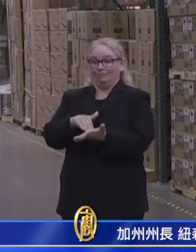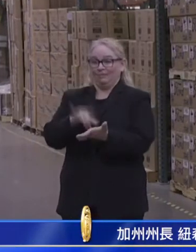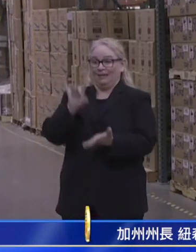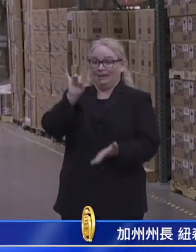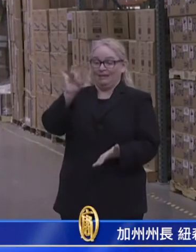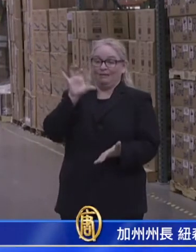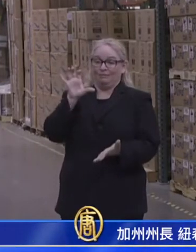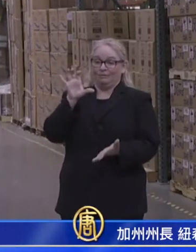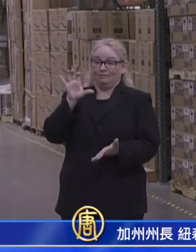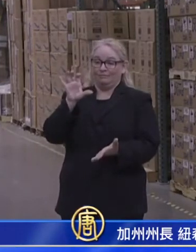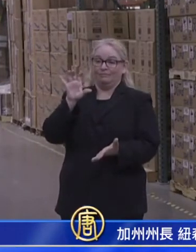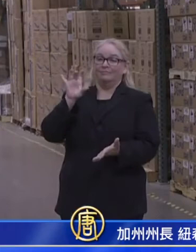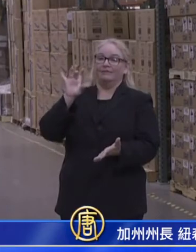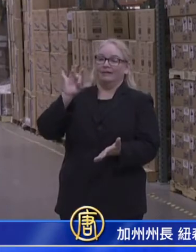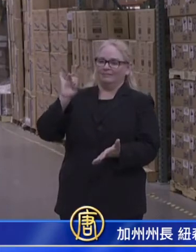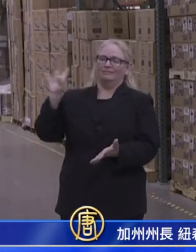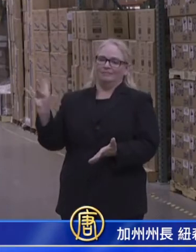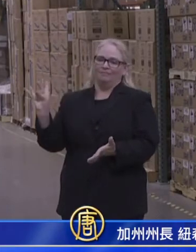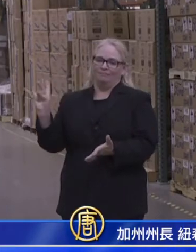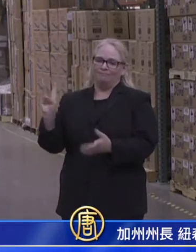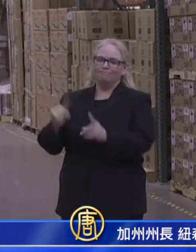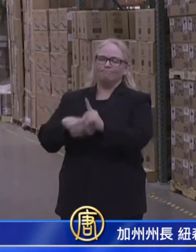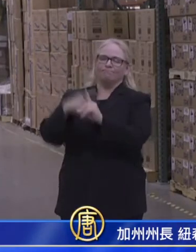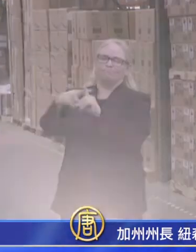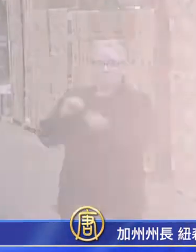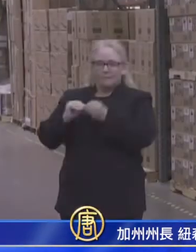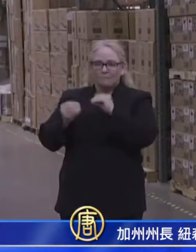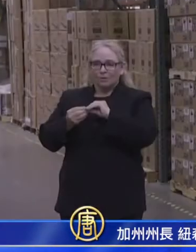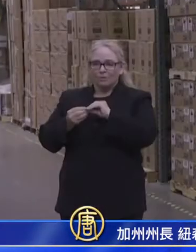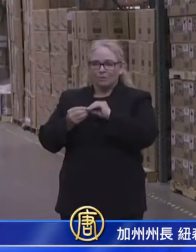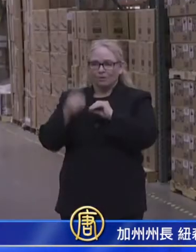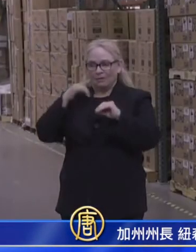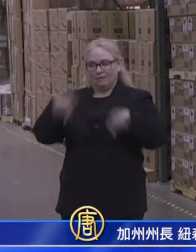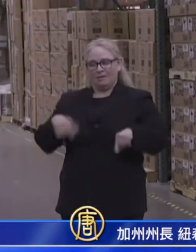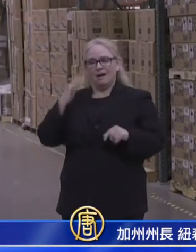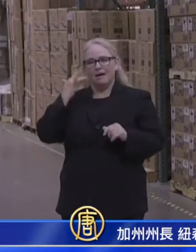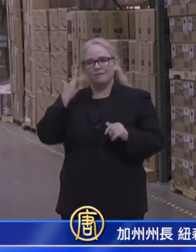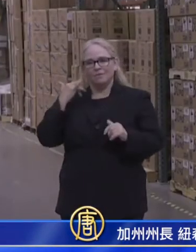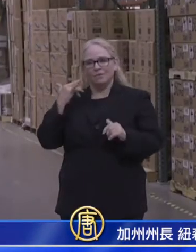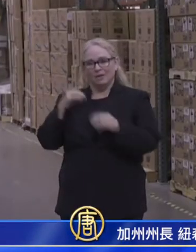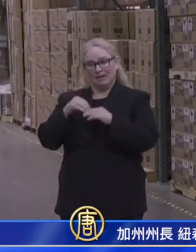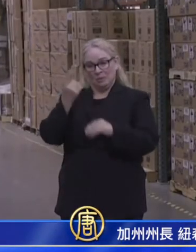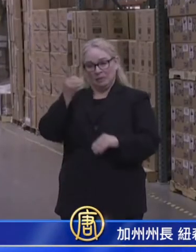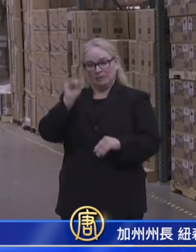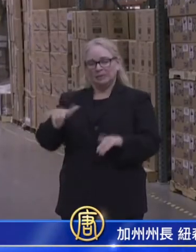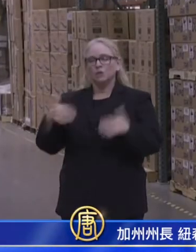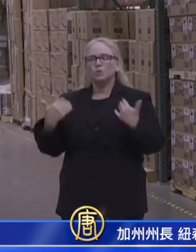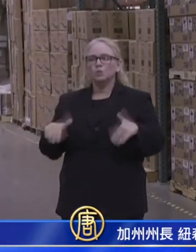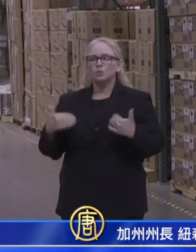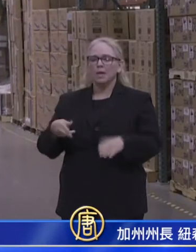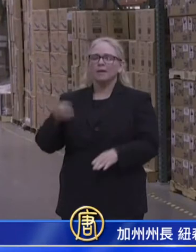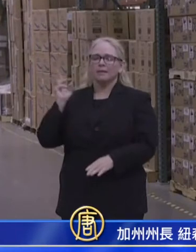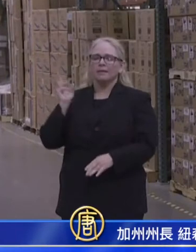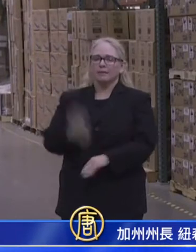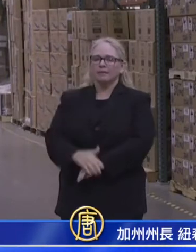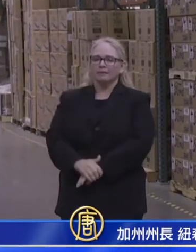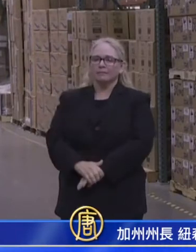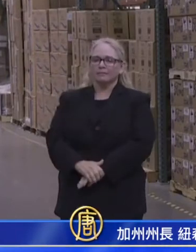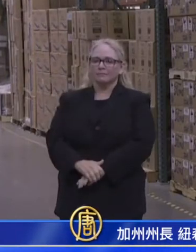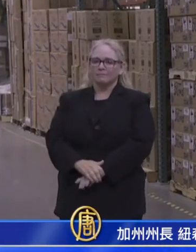12,807 individuals that were tested positive for COVID-19. We also yesterday reported